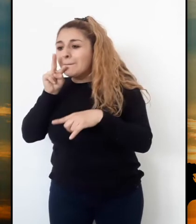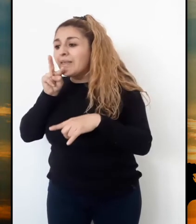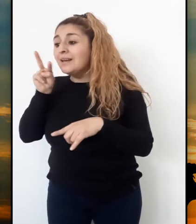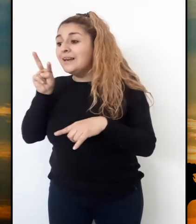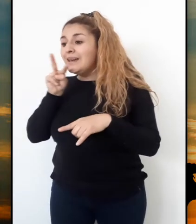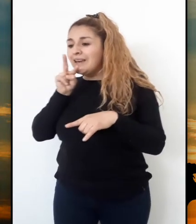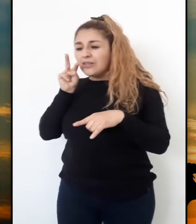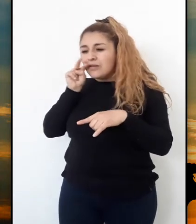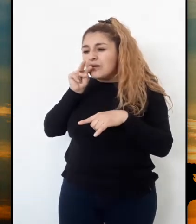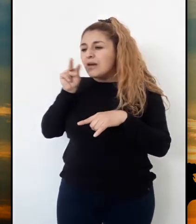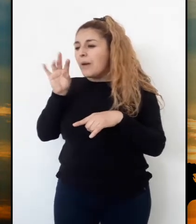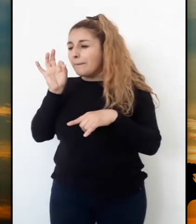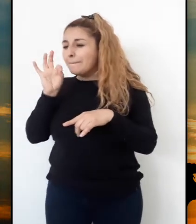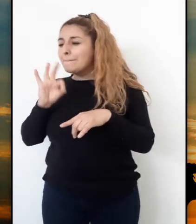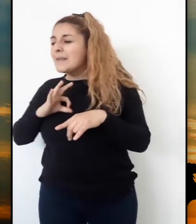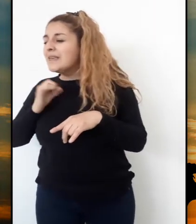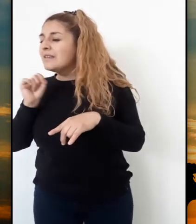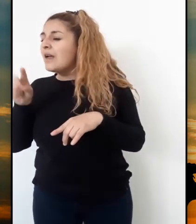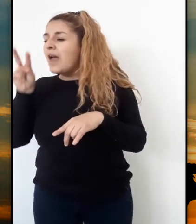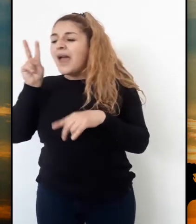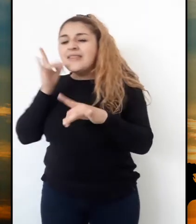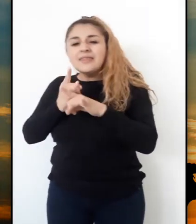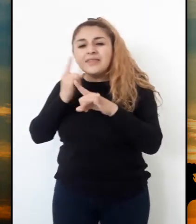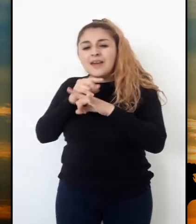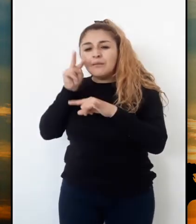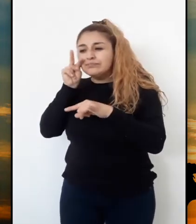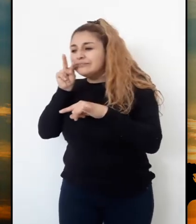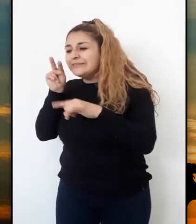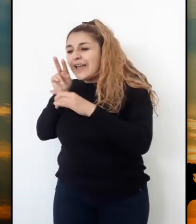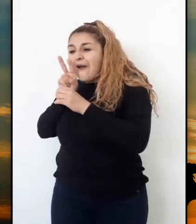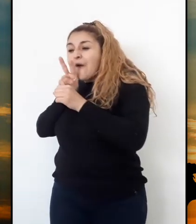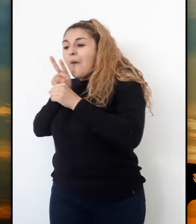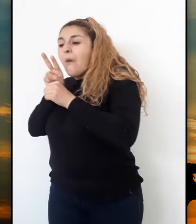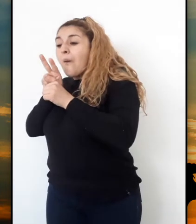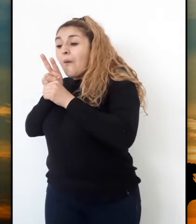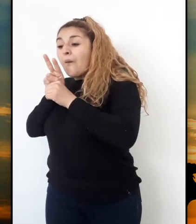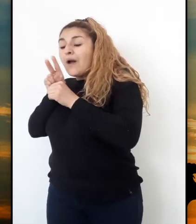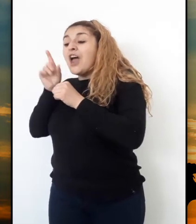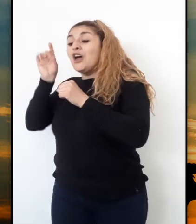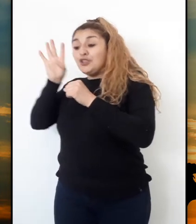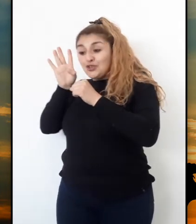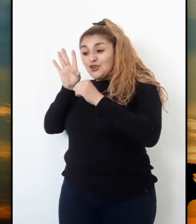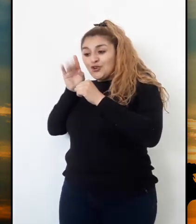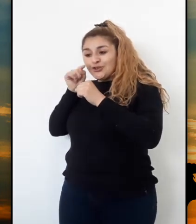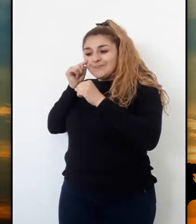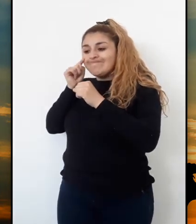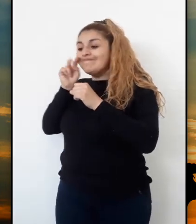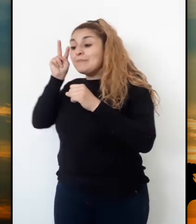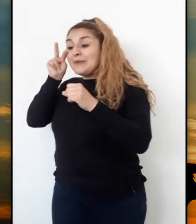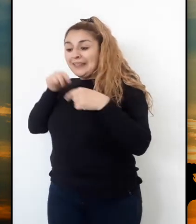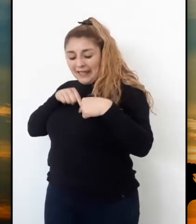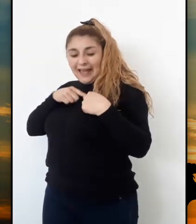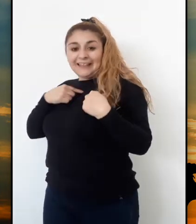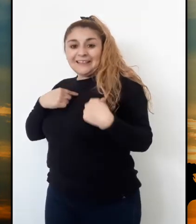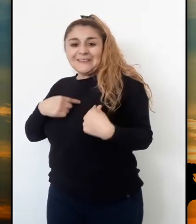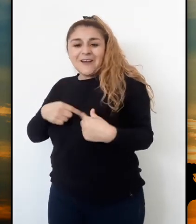y administrar un país. Quelqu'un qui puisse gouverner avec la joie. Alguien que pueda gobernar